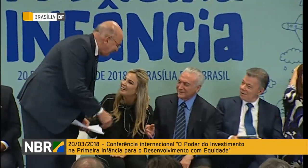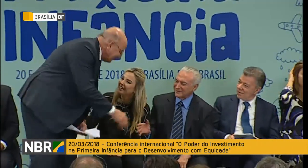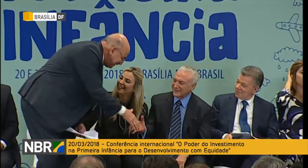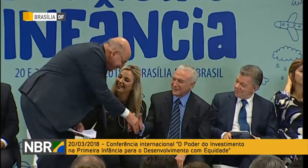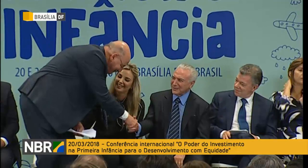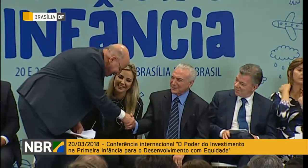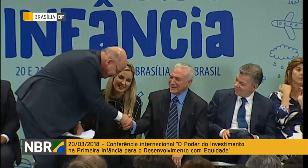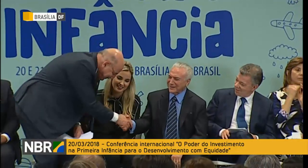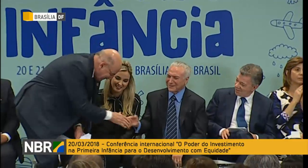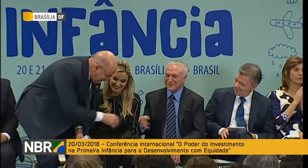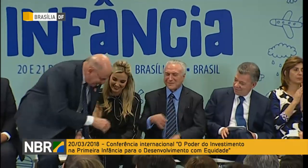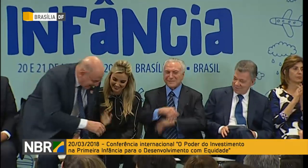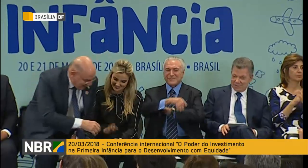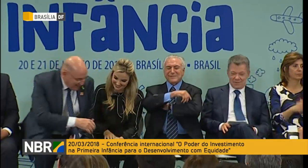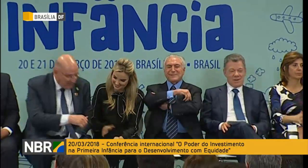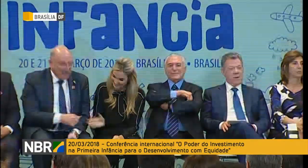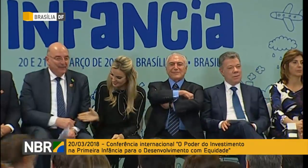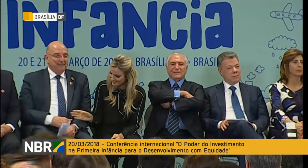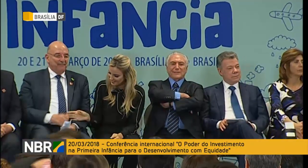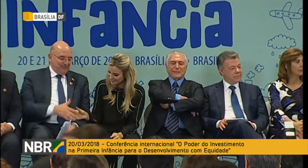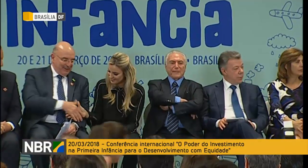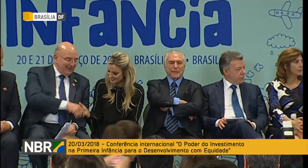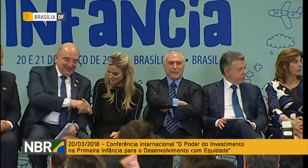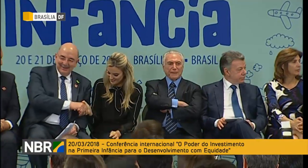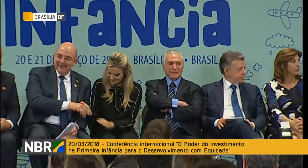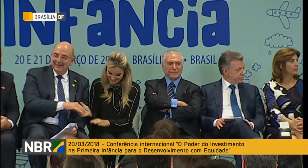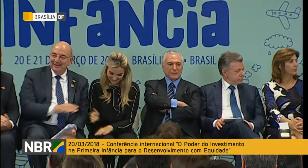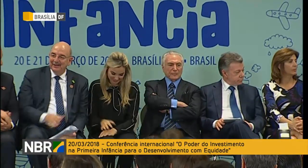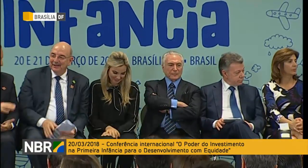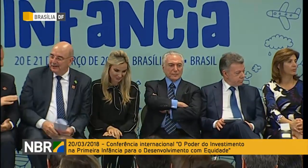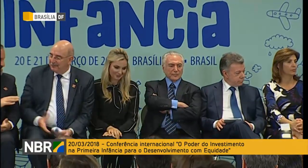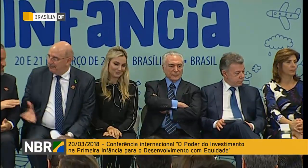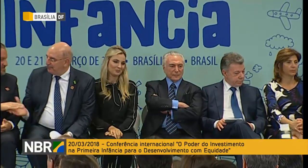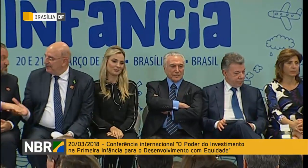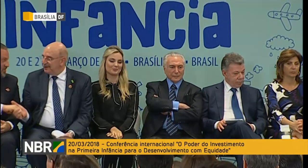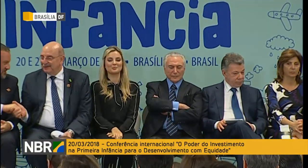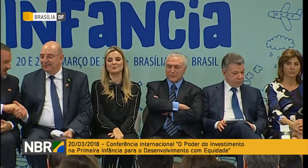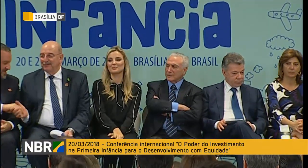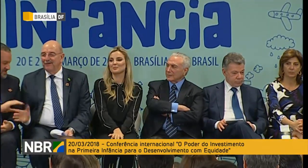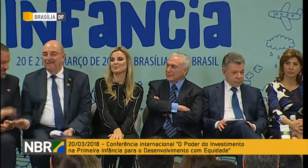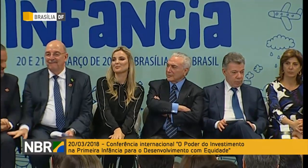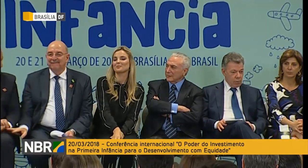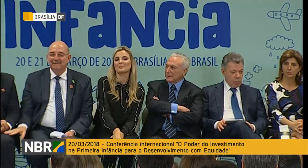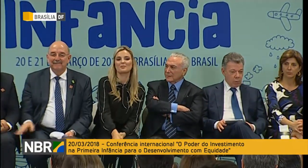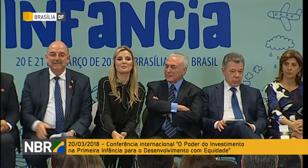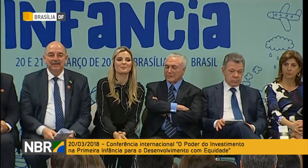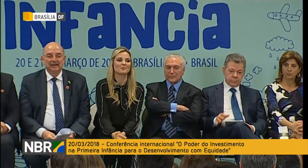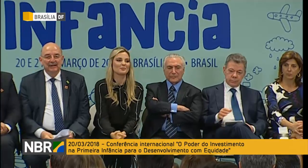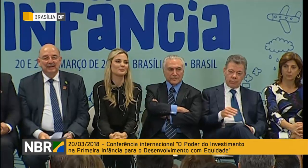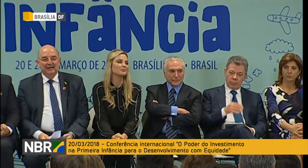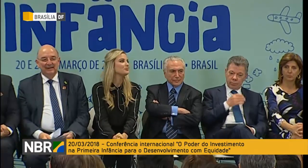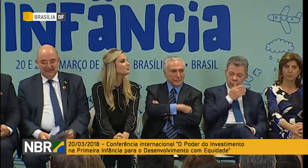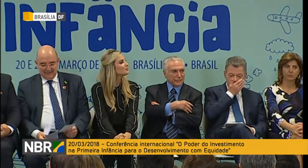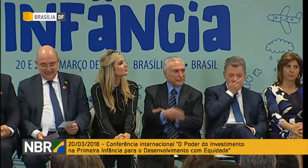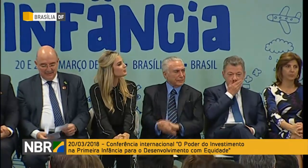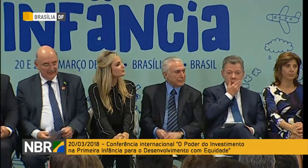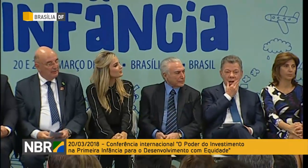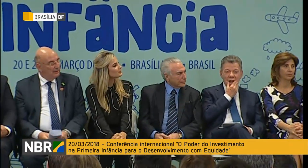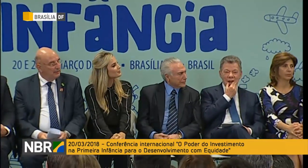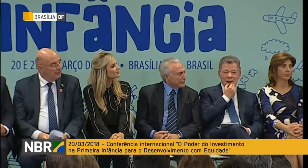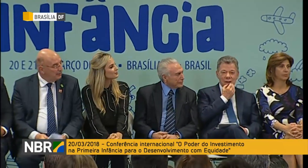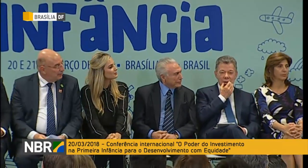Em seguida... Fará uso da palavra o senhor Nick Fabiancy, representante do PNUD.